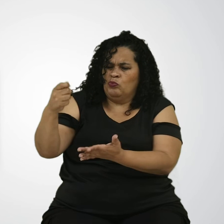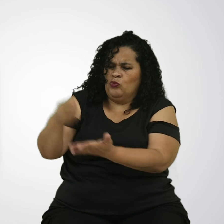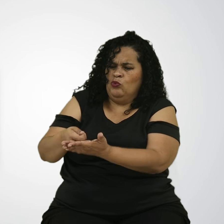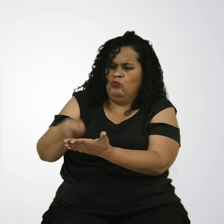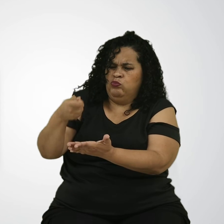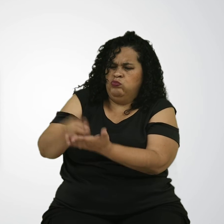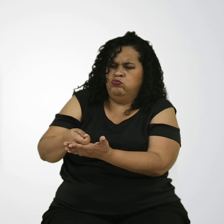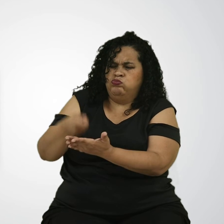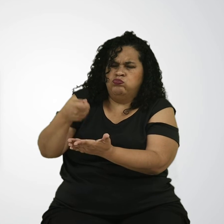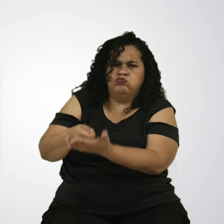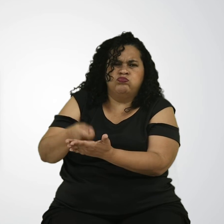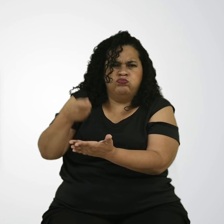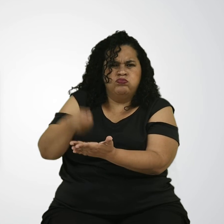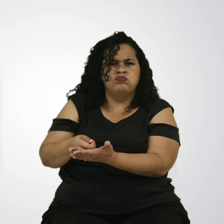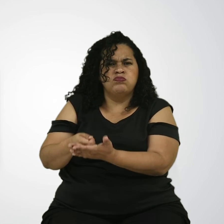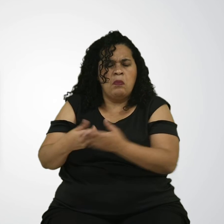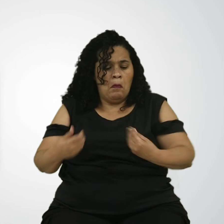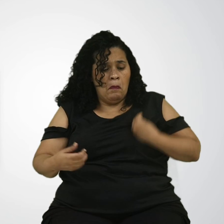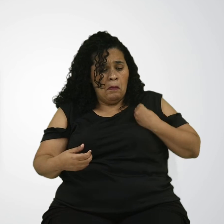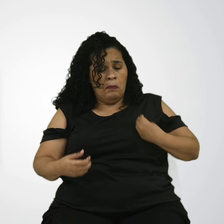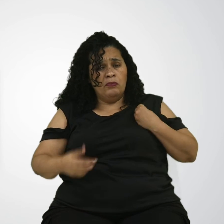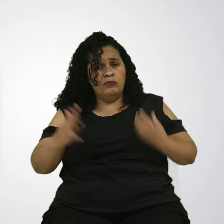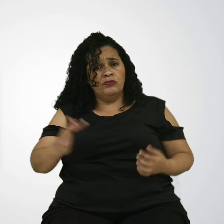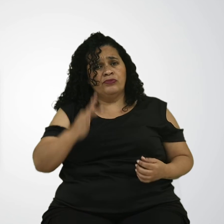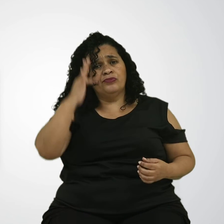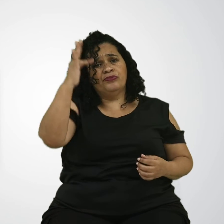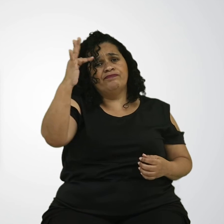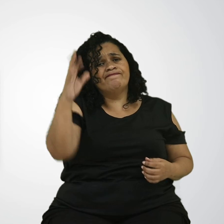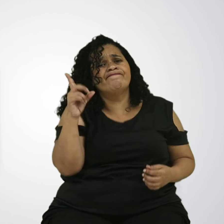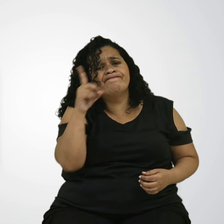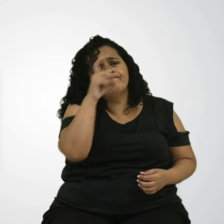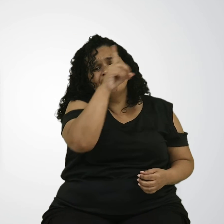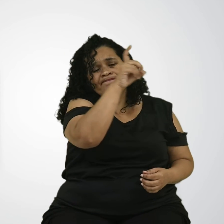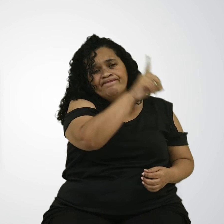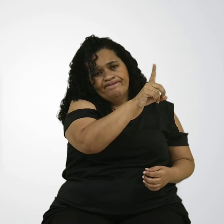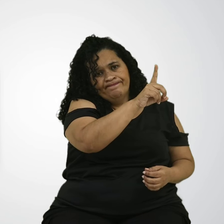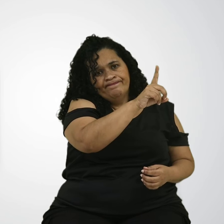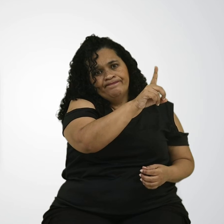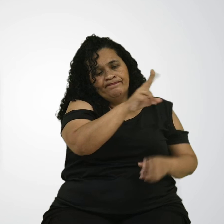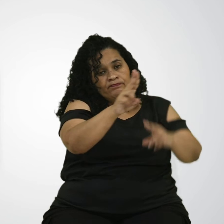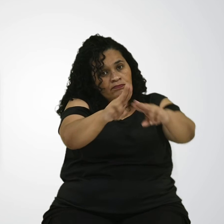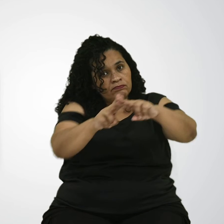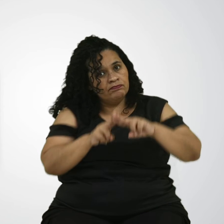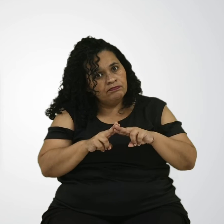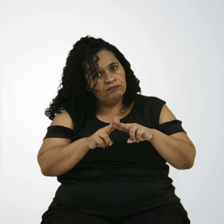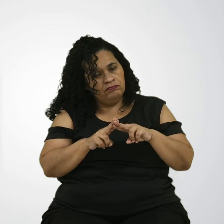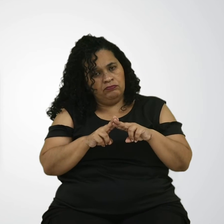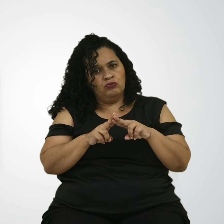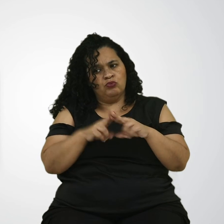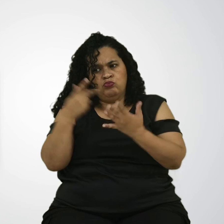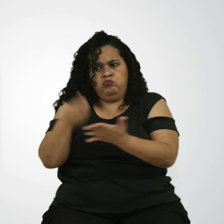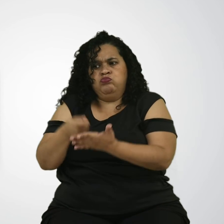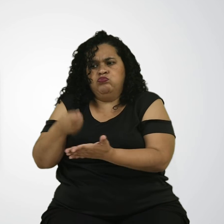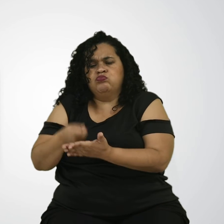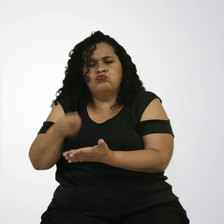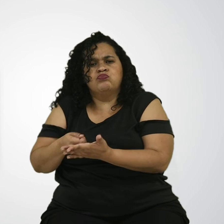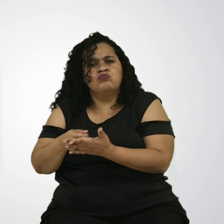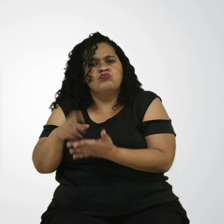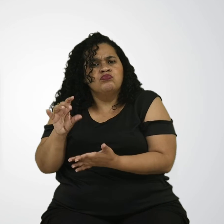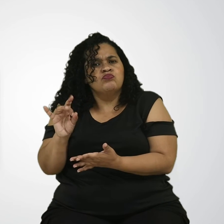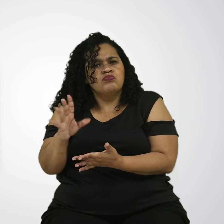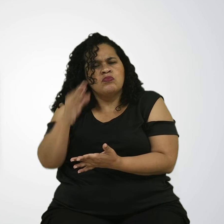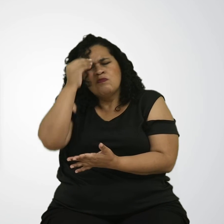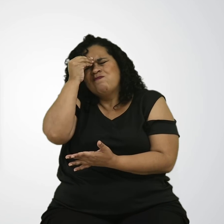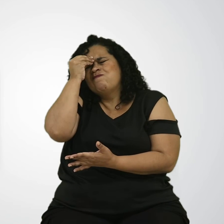levou sequelas para a vida. É disso que ele está dizendo. Não irritem seus filhos para que eles não fiquem desanimados, para que